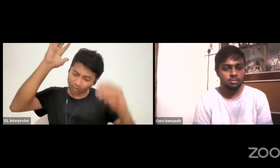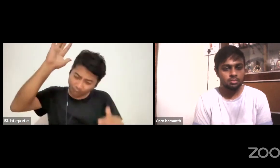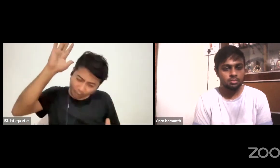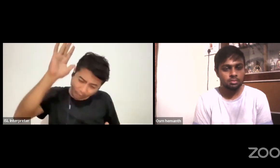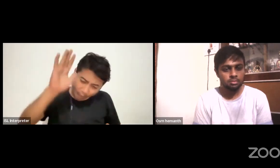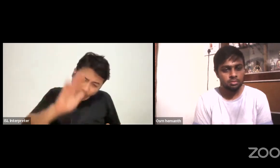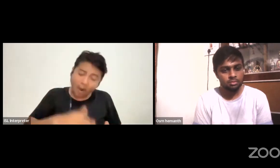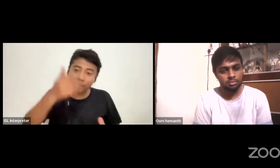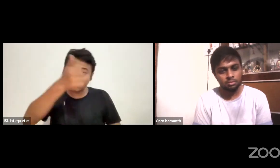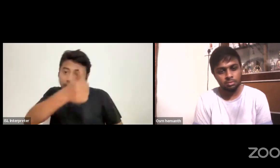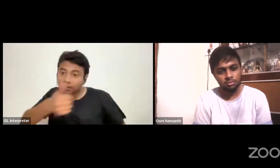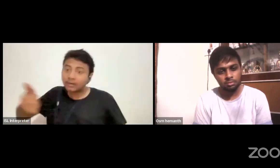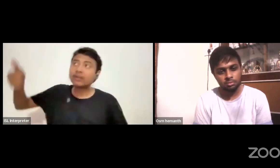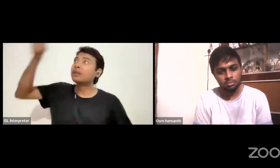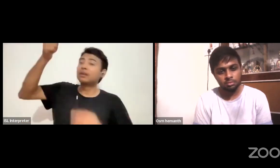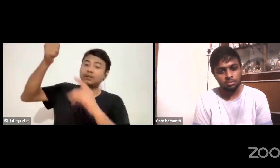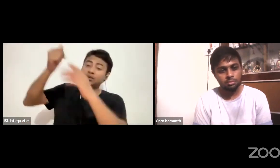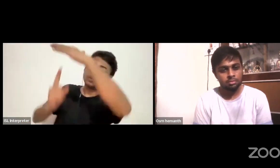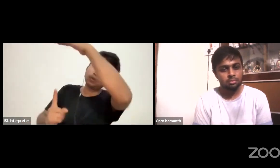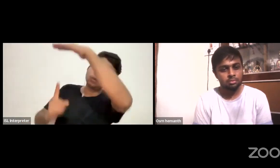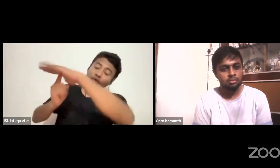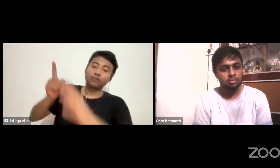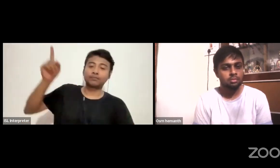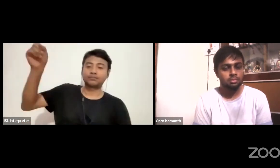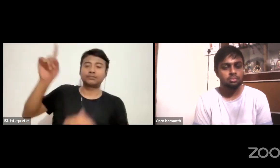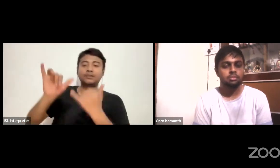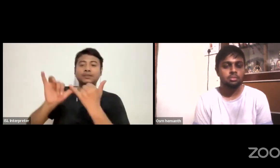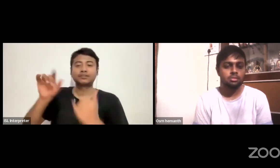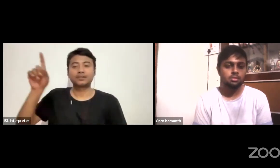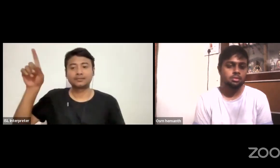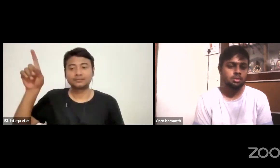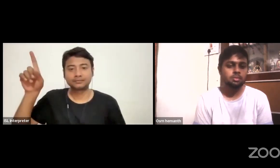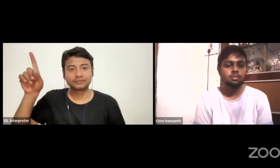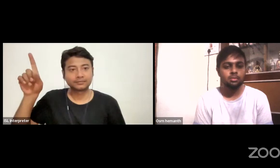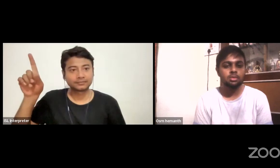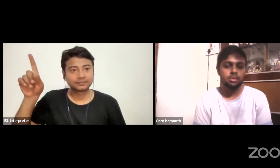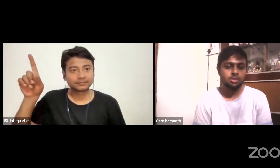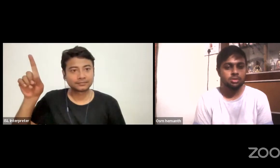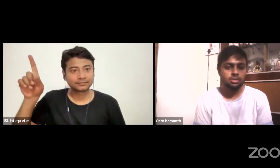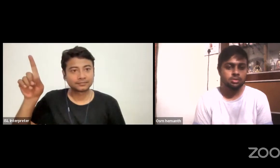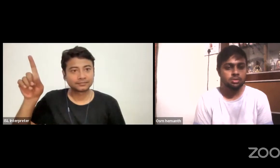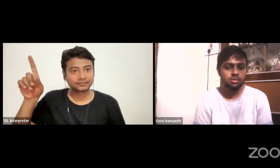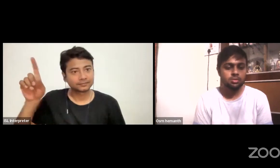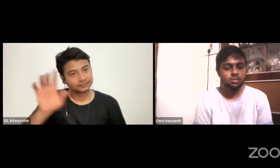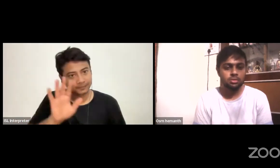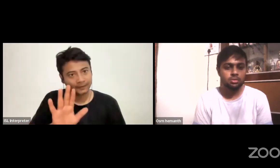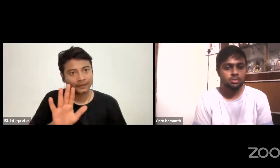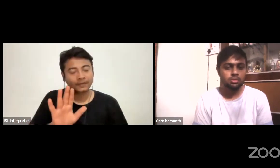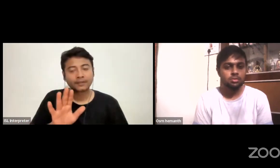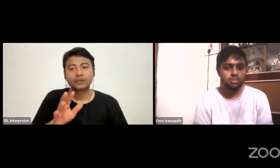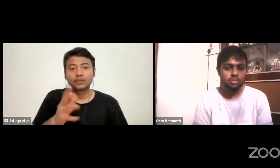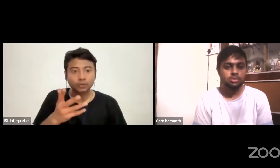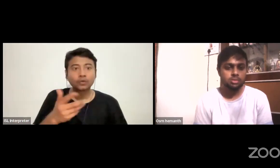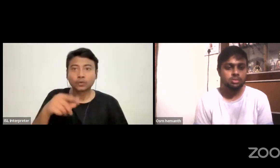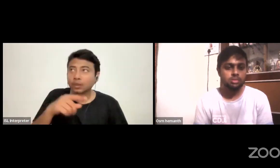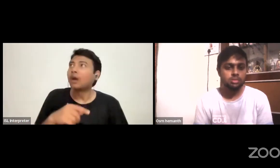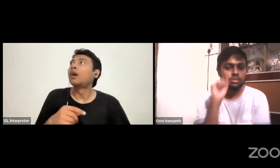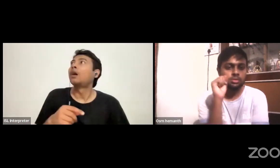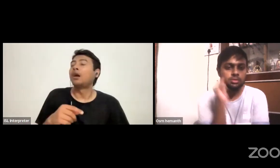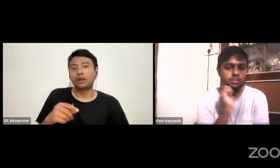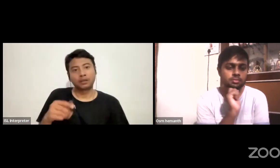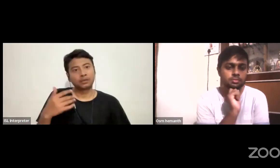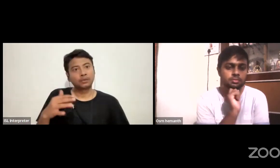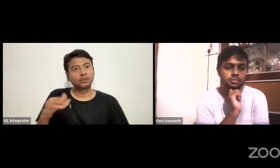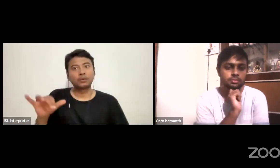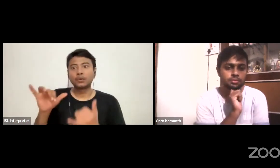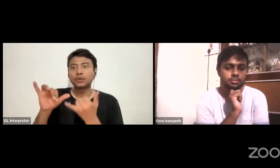सूर्य के भी ईश्वर हैं, इंद्र के भी ईश्वर हैं। अच्छा, तो बोले फिर भगवान आपसे तो डरना चाहिए हमको, आप तो